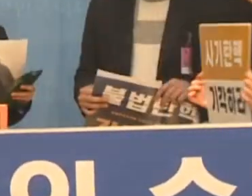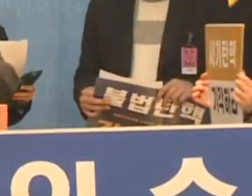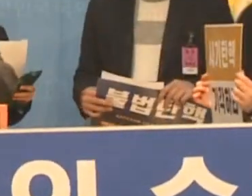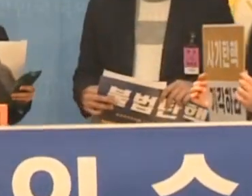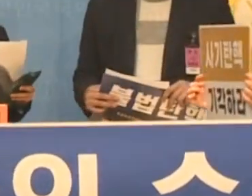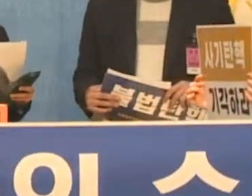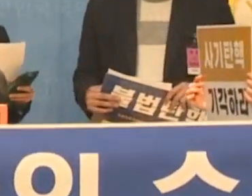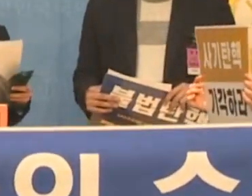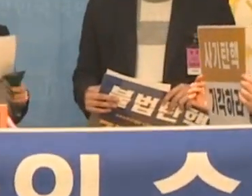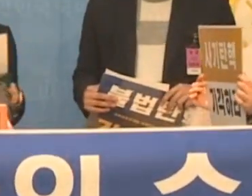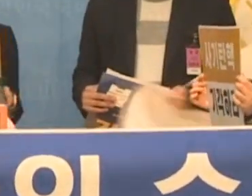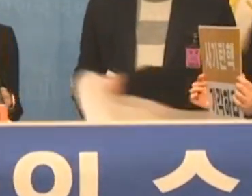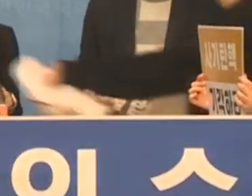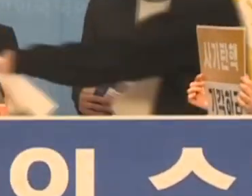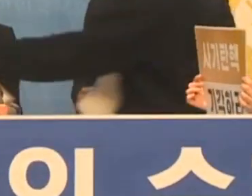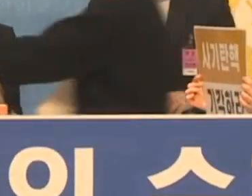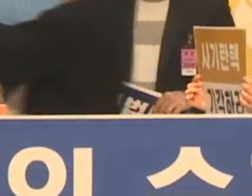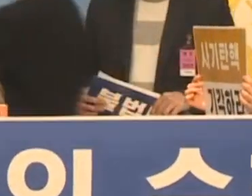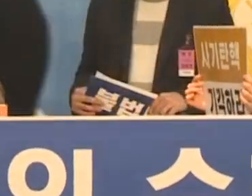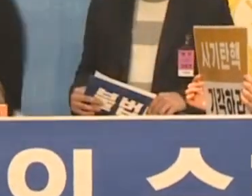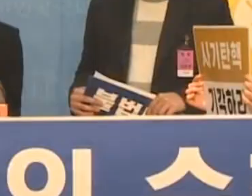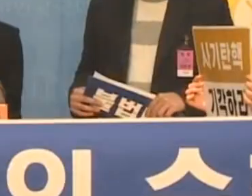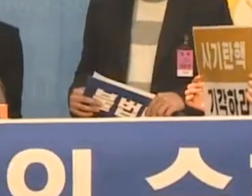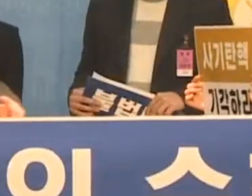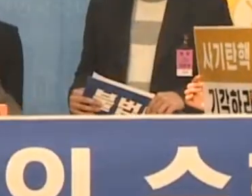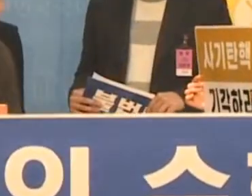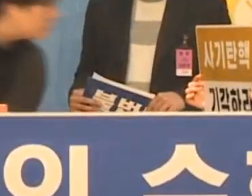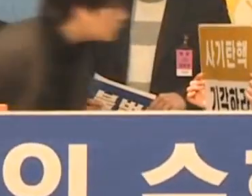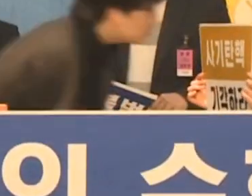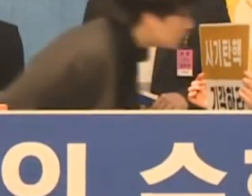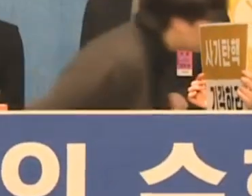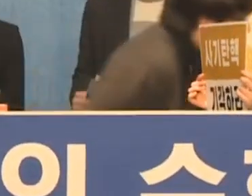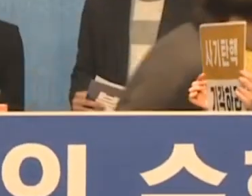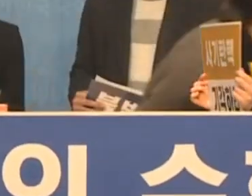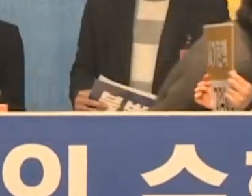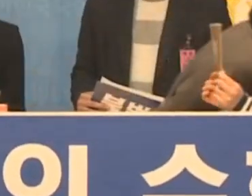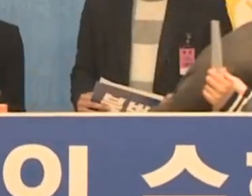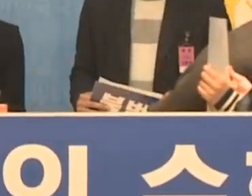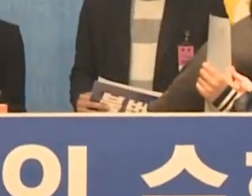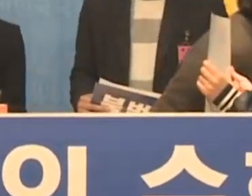게임 아니 서강대까지 가 그게 맞는 것 같아 색깔이. 네.